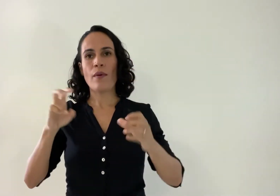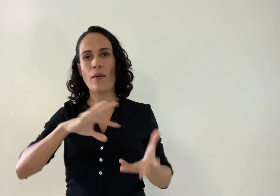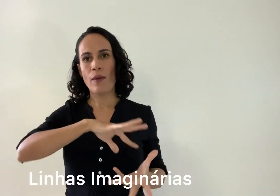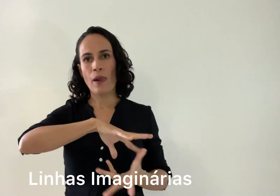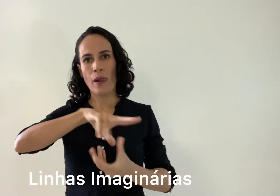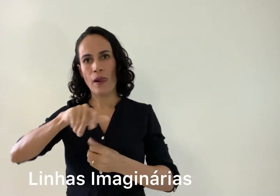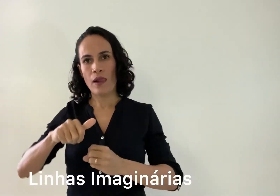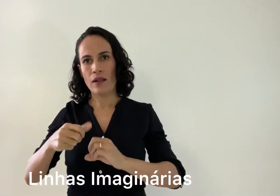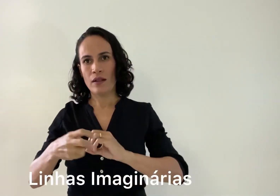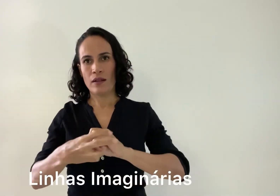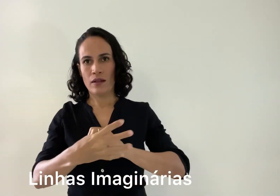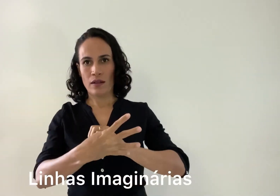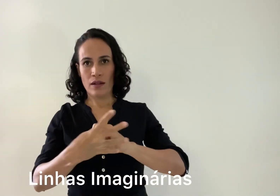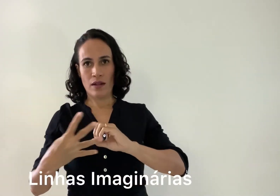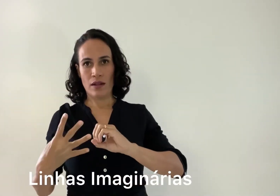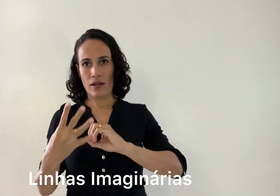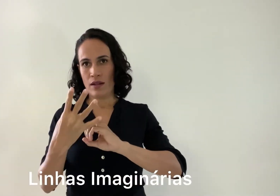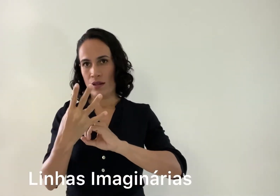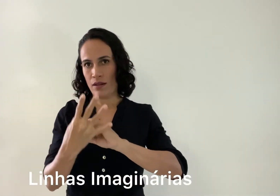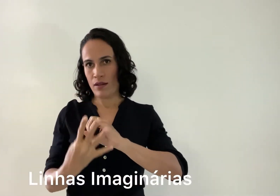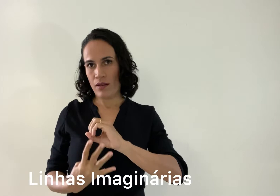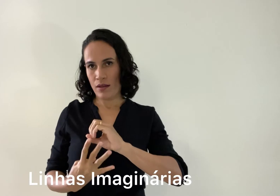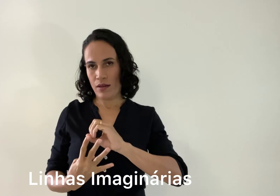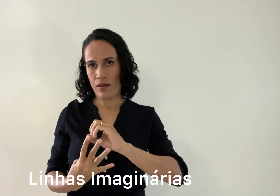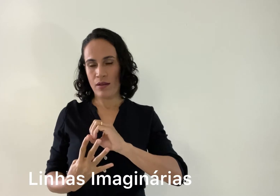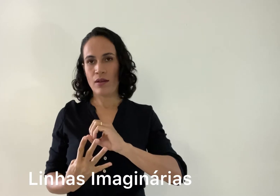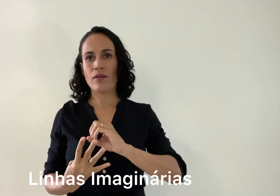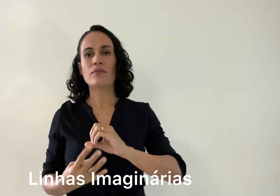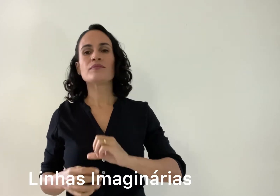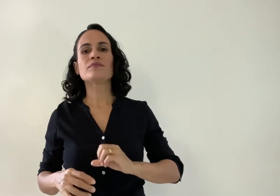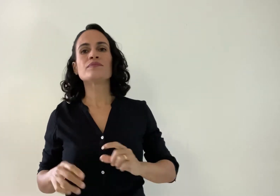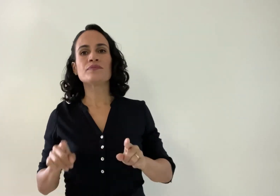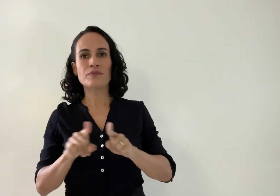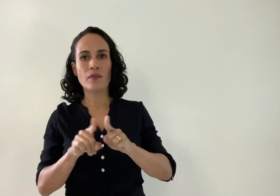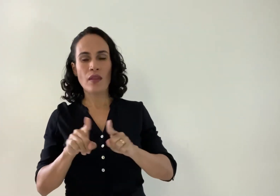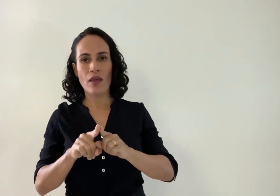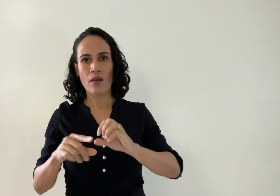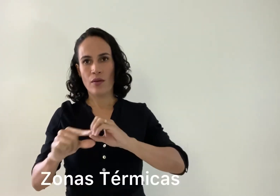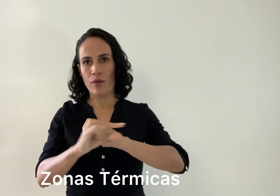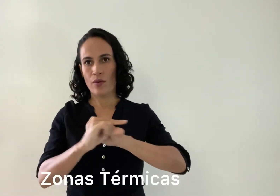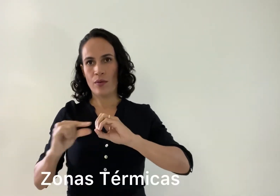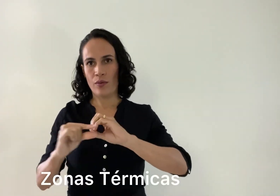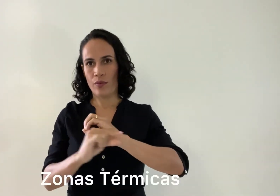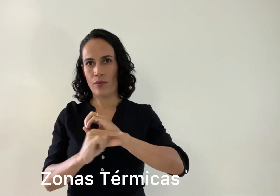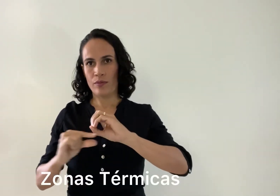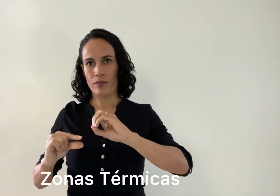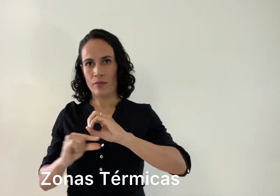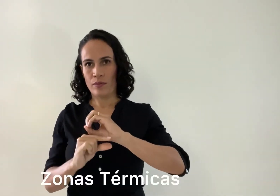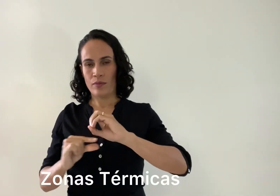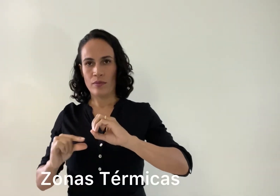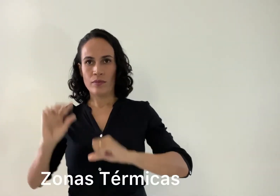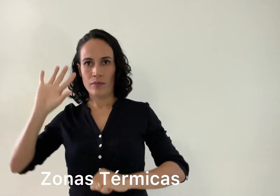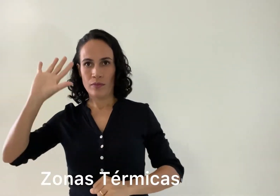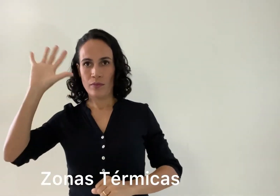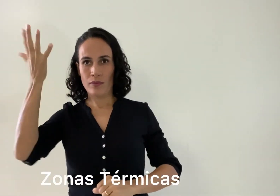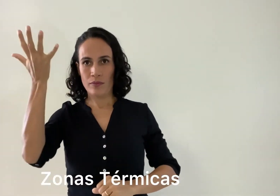frequentemente nos ajuda a resolver questões de vestibulares, ok? Vamos lá então, zonas térmicas e linhas imaginárias. Dá uma